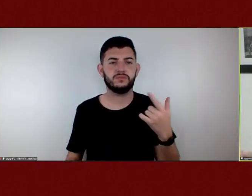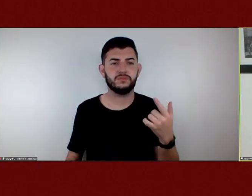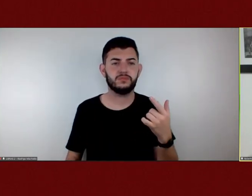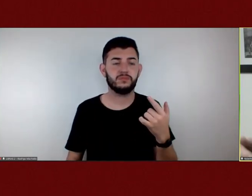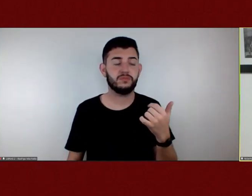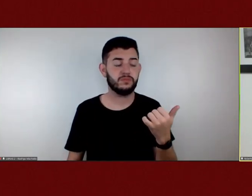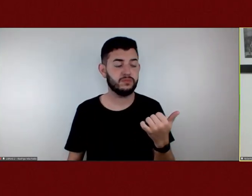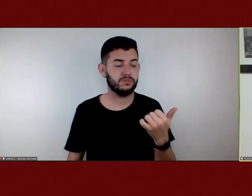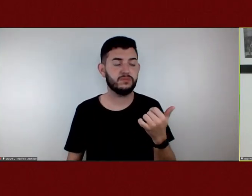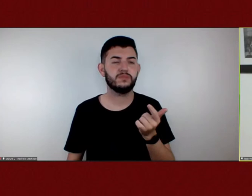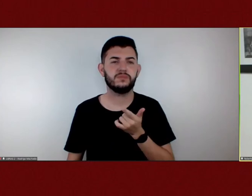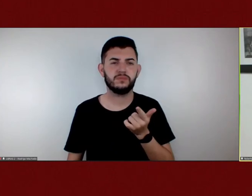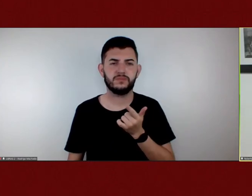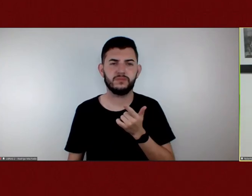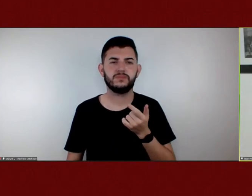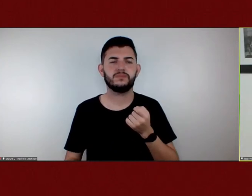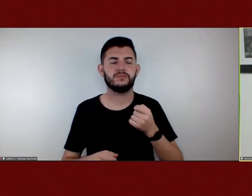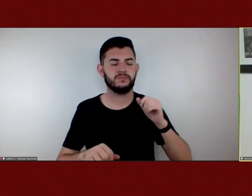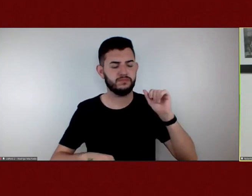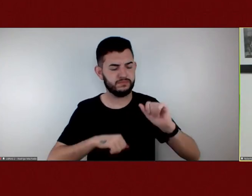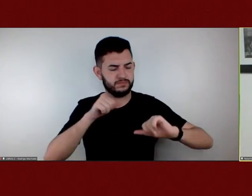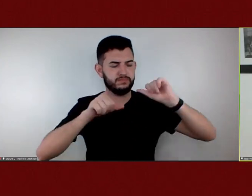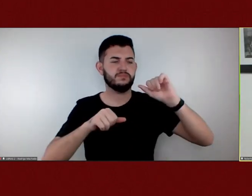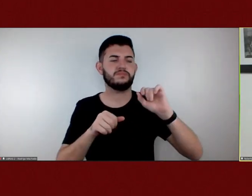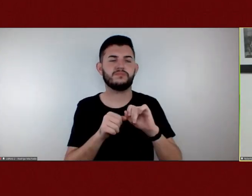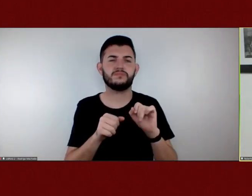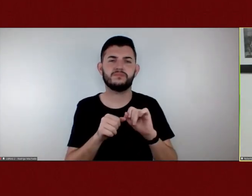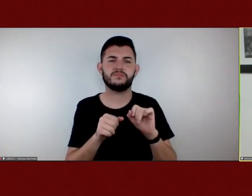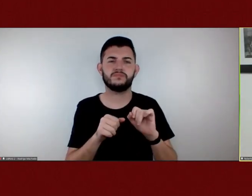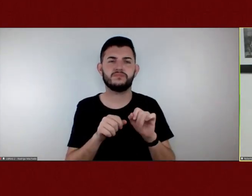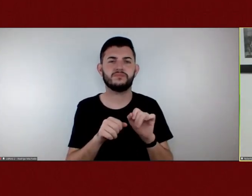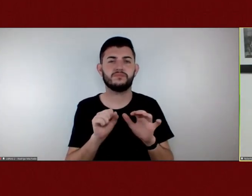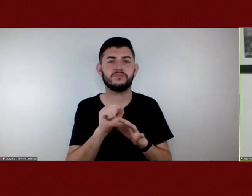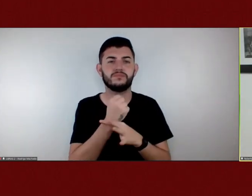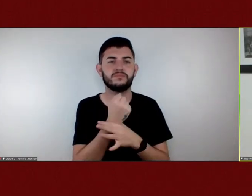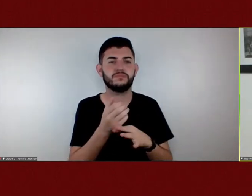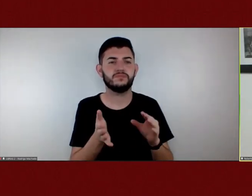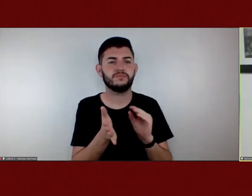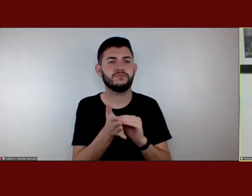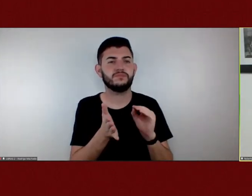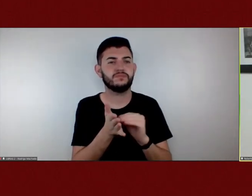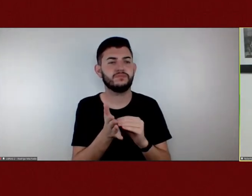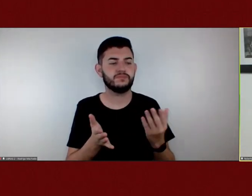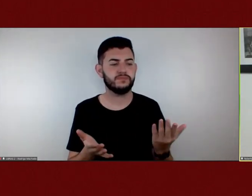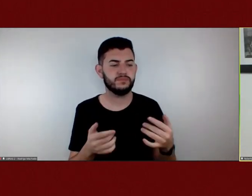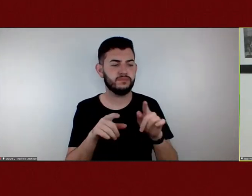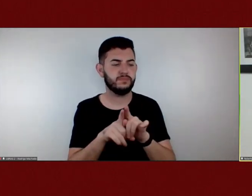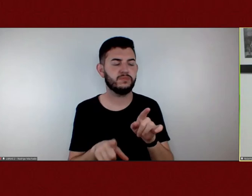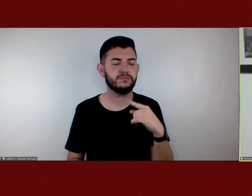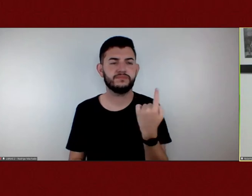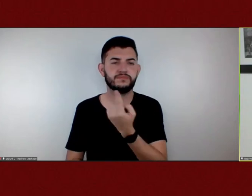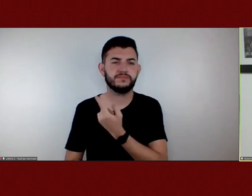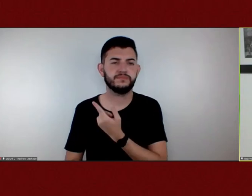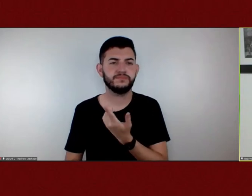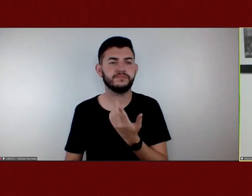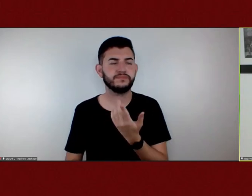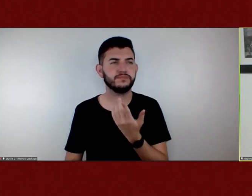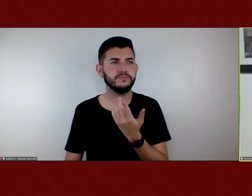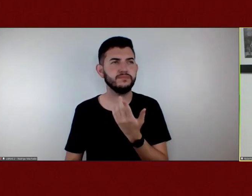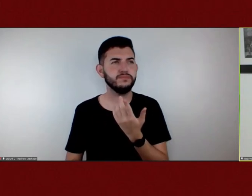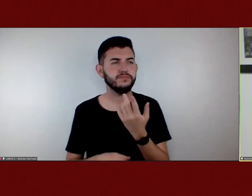provoca, claro, grandes instabilidades. Provoca, inclusive, que ressurja com força sempre